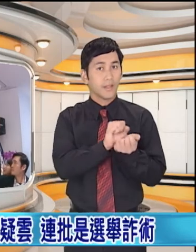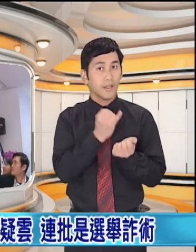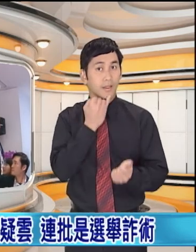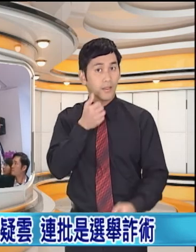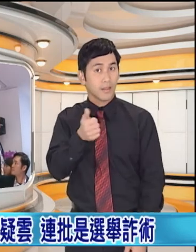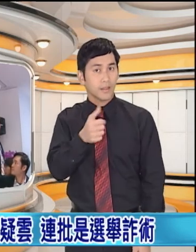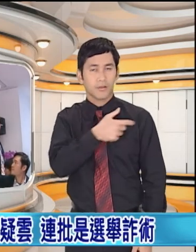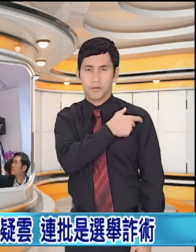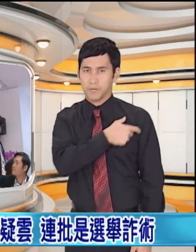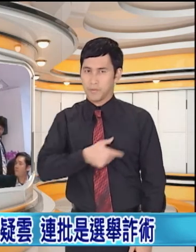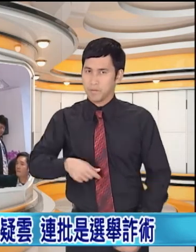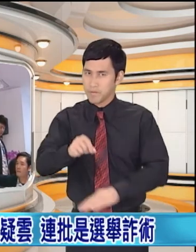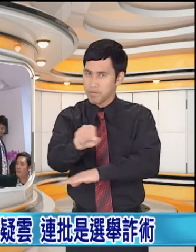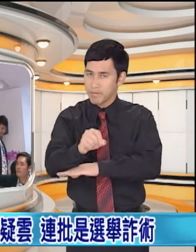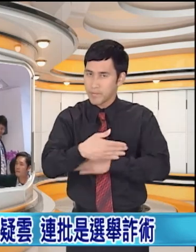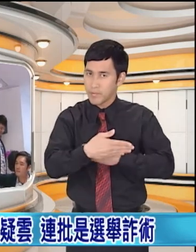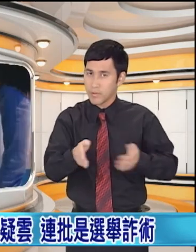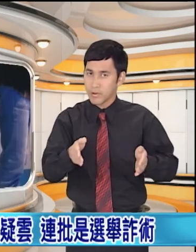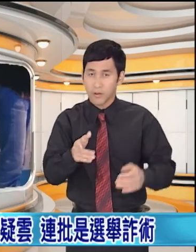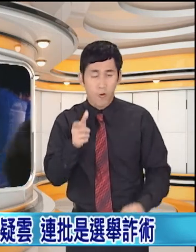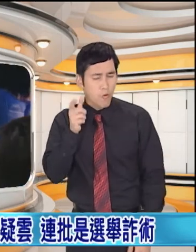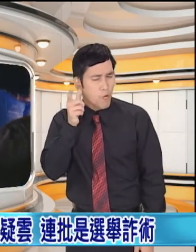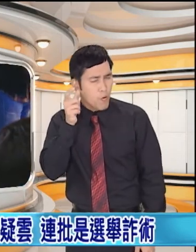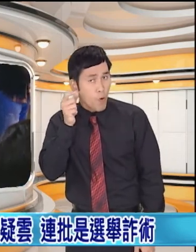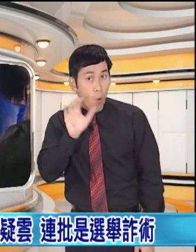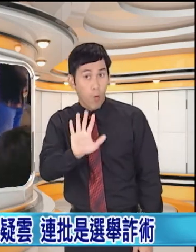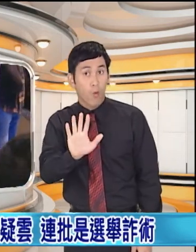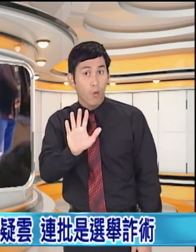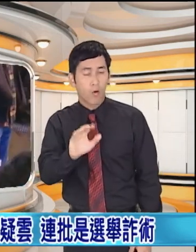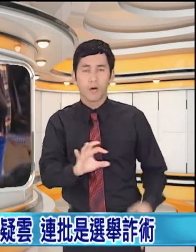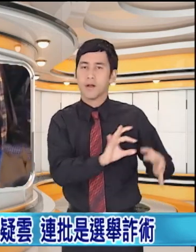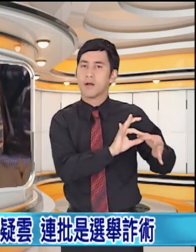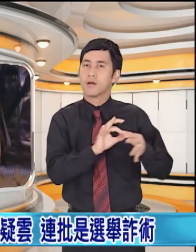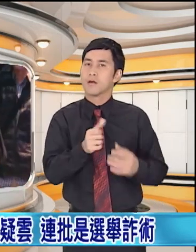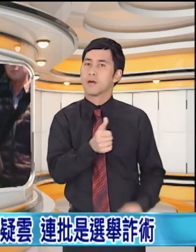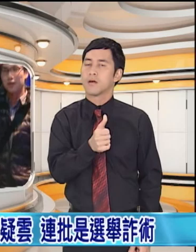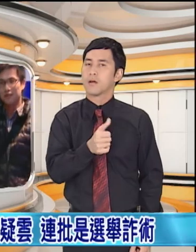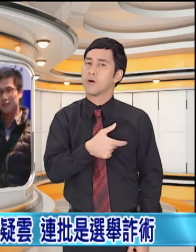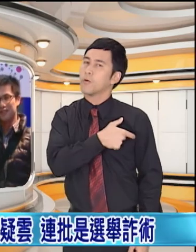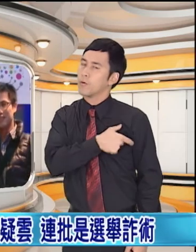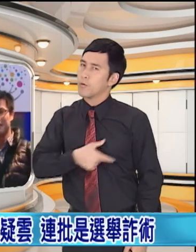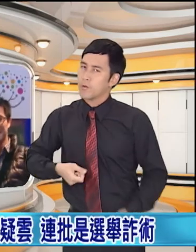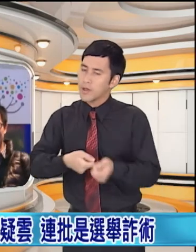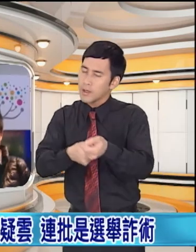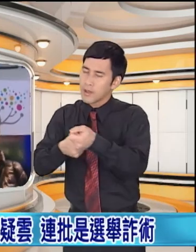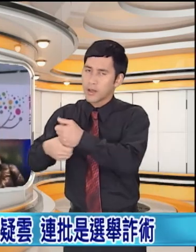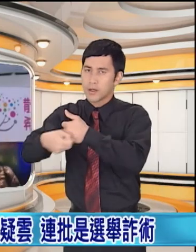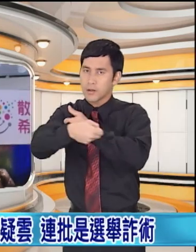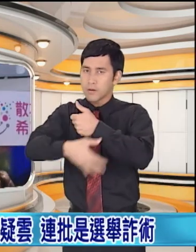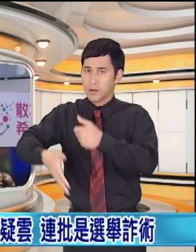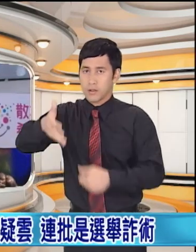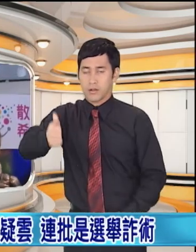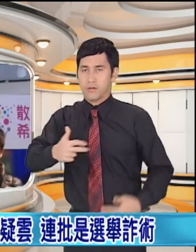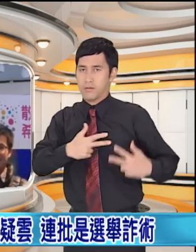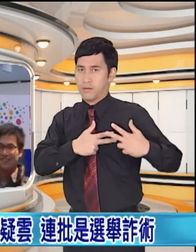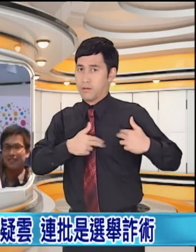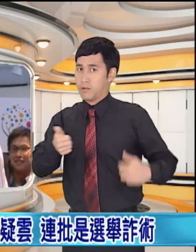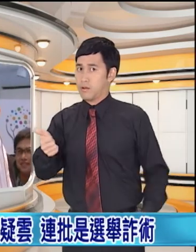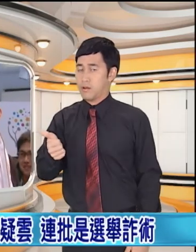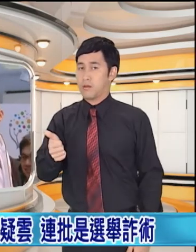柯文哲的竞选办公室被人安装窃听器，竞选对手连胜文跟连胜文竞选总